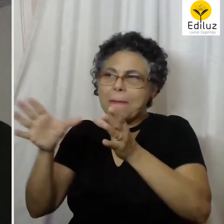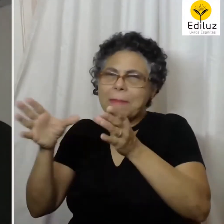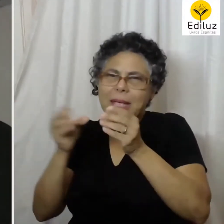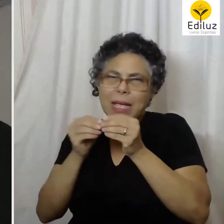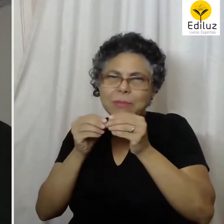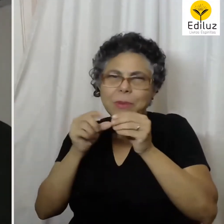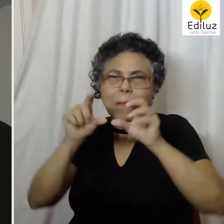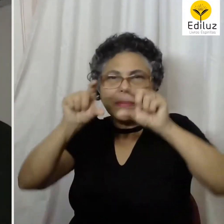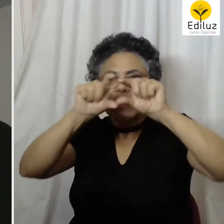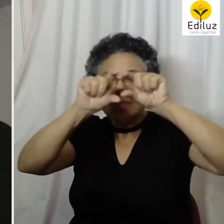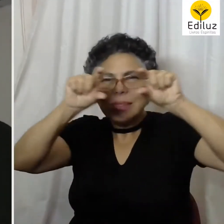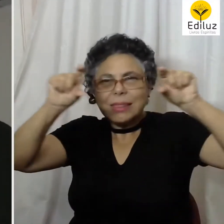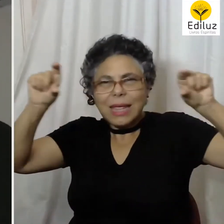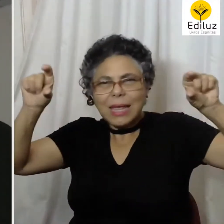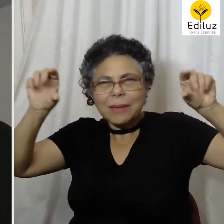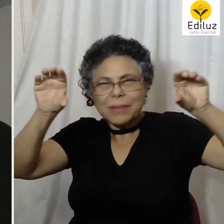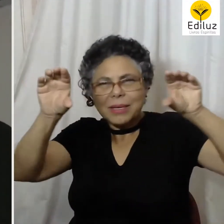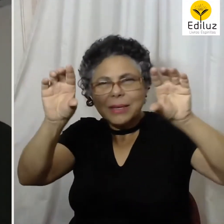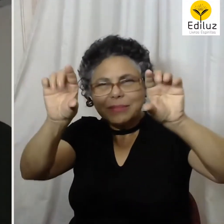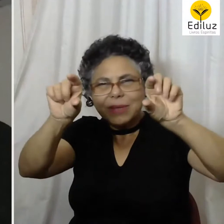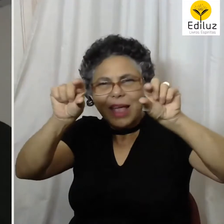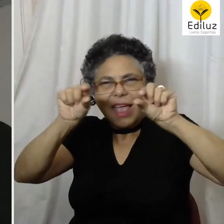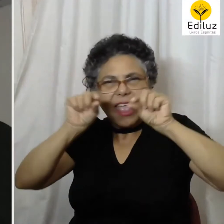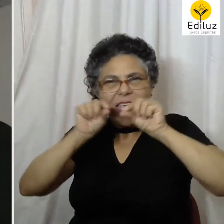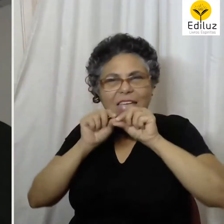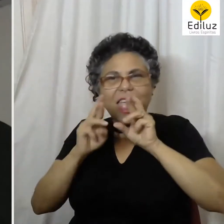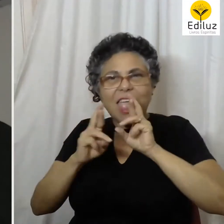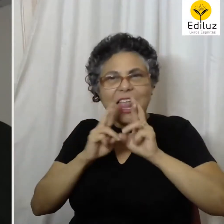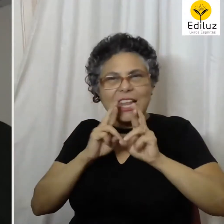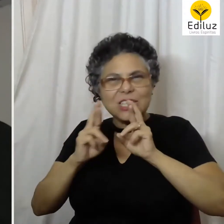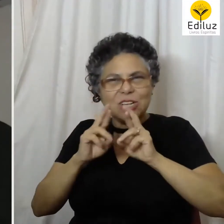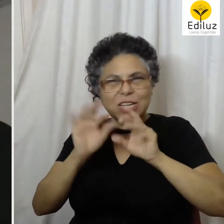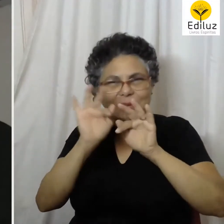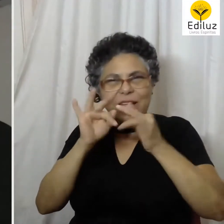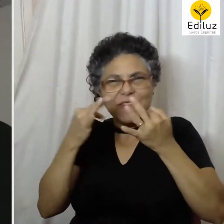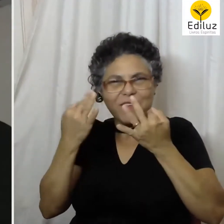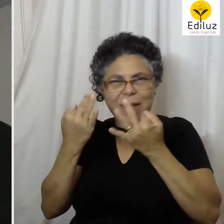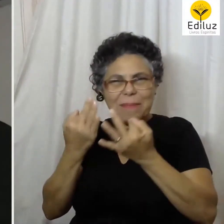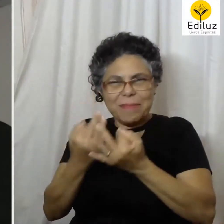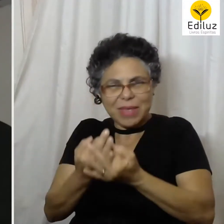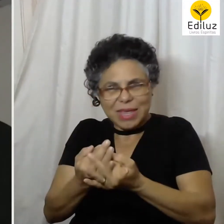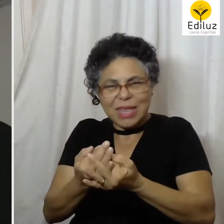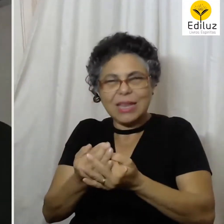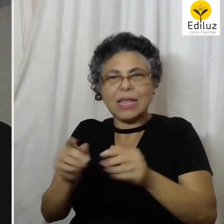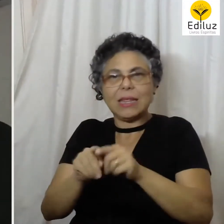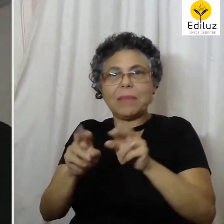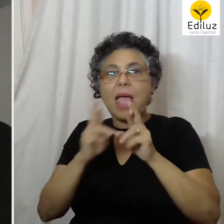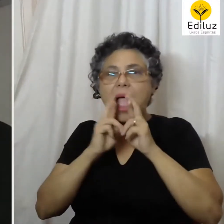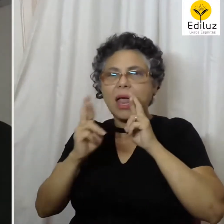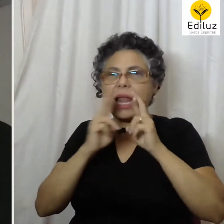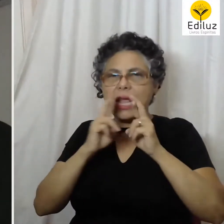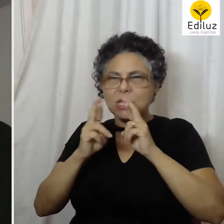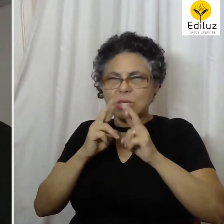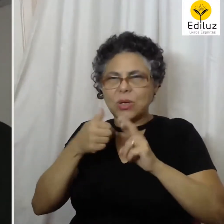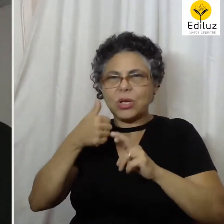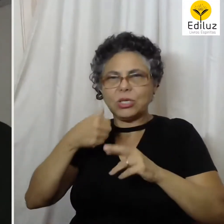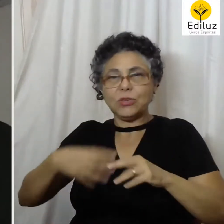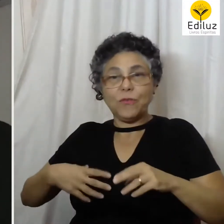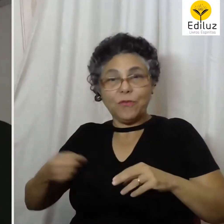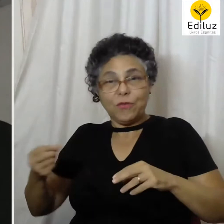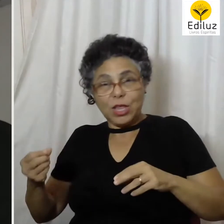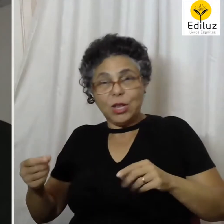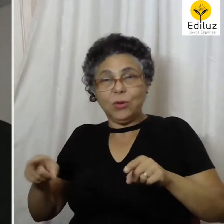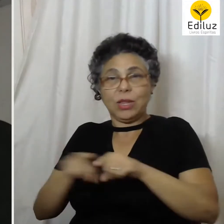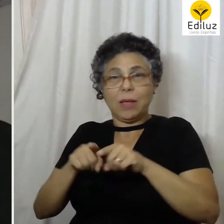temas espíritas relacionados à família e às relações de filhos e